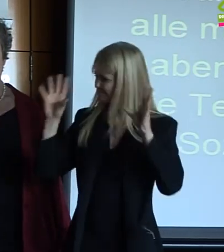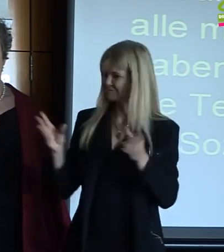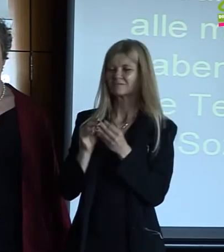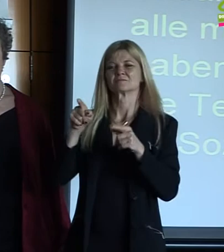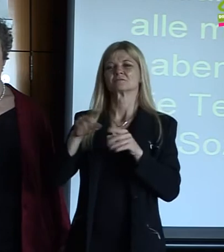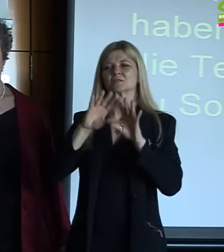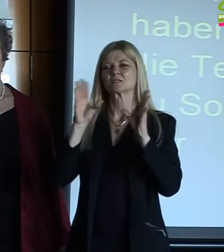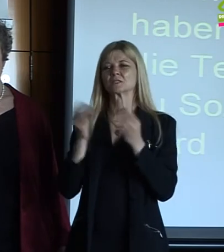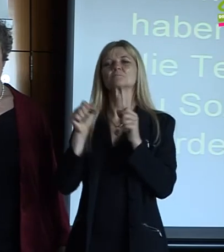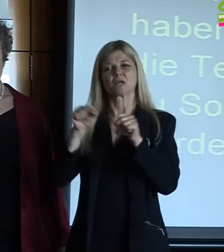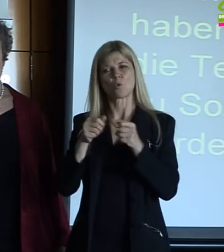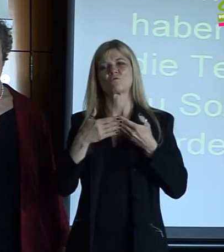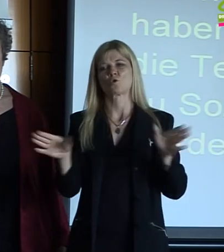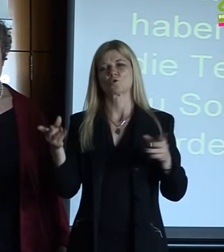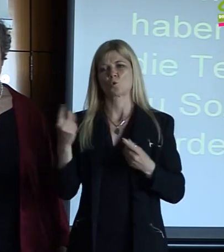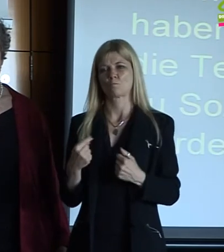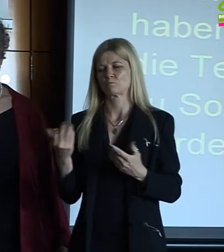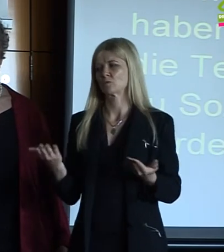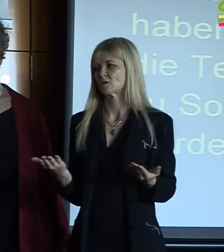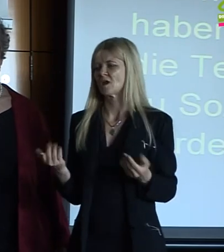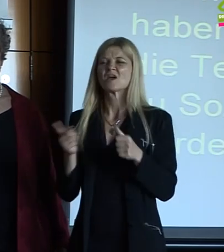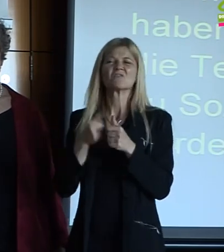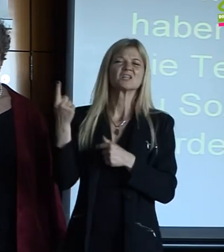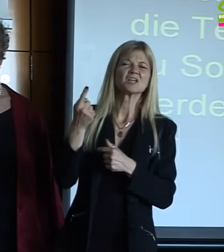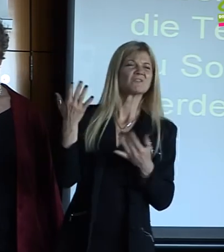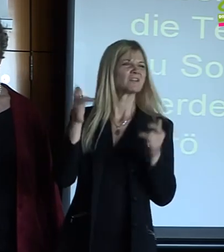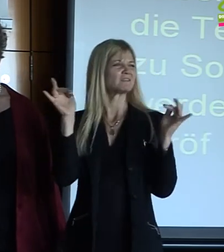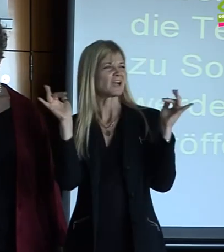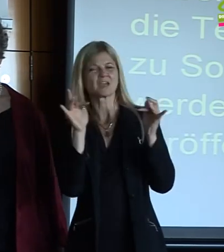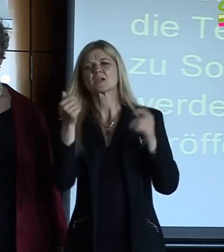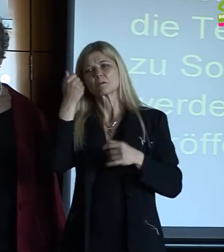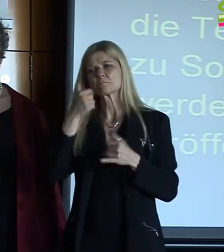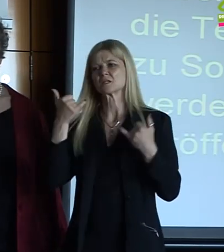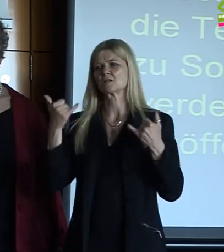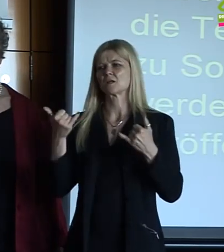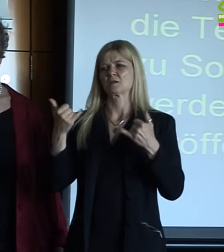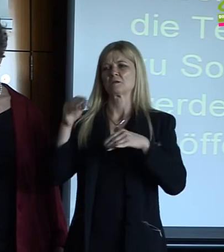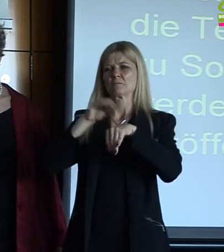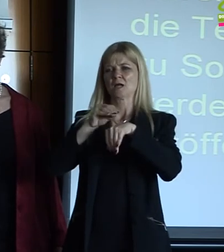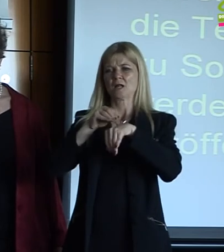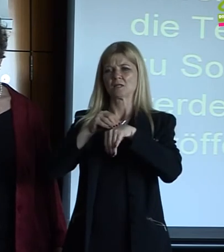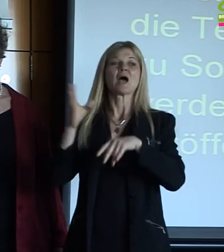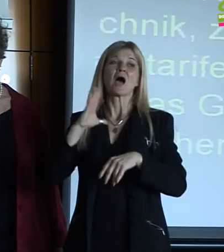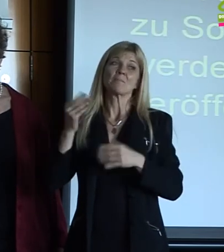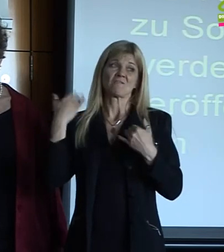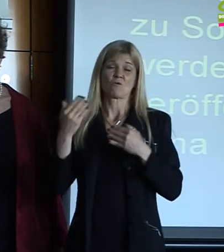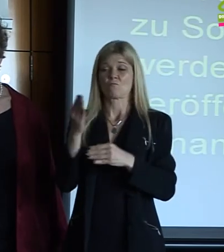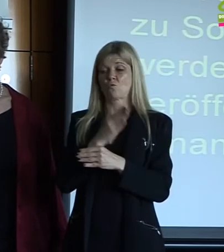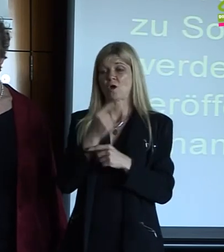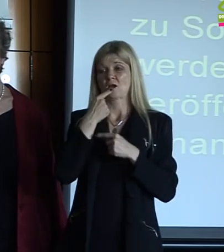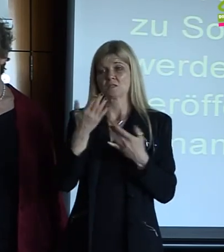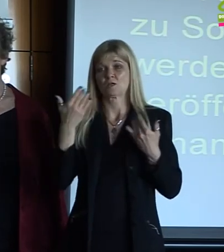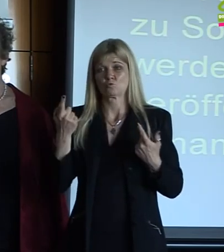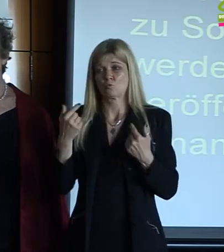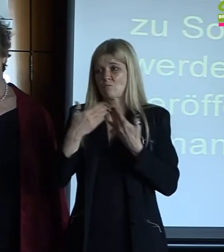dann veröffentlichen. Wenn irgendjemand etwas dagegen hätte, bitte, dann melden Sie sich. Aber es war angekündigt. Ich hoffe, es passt